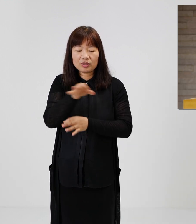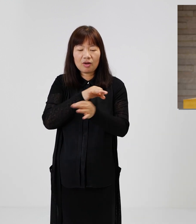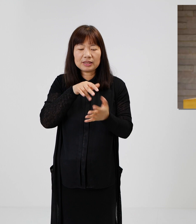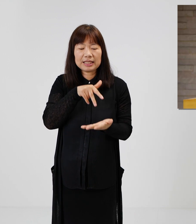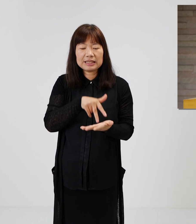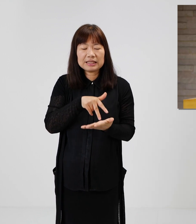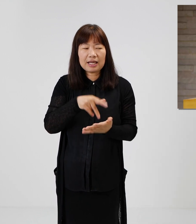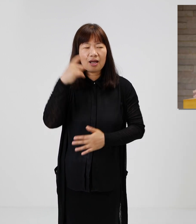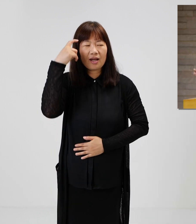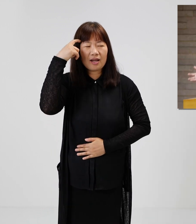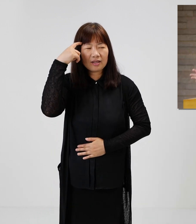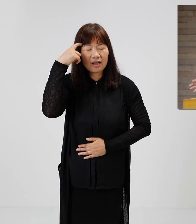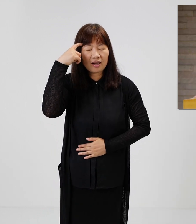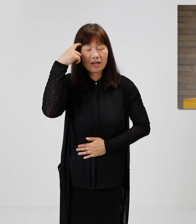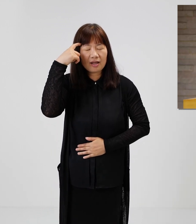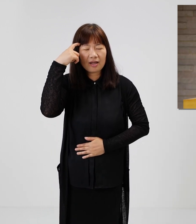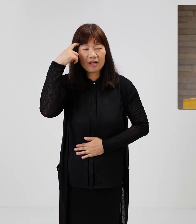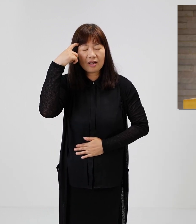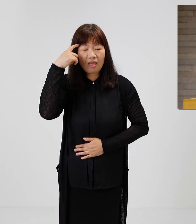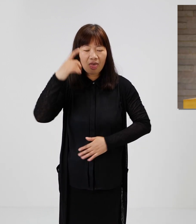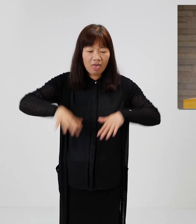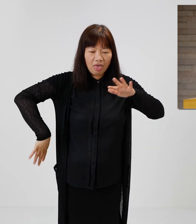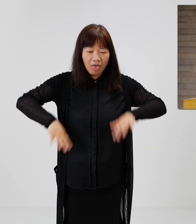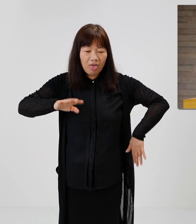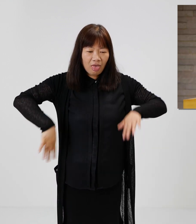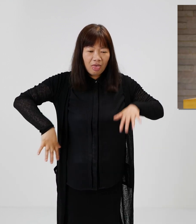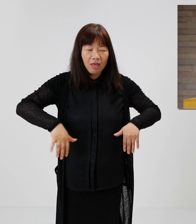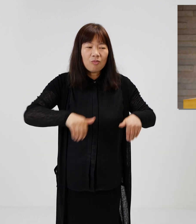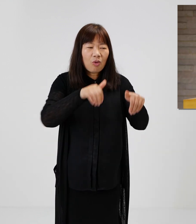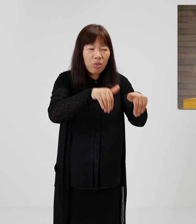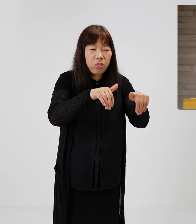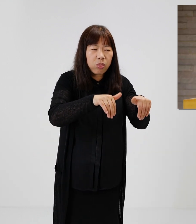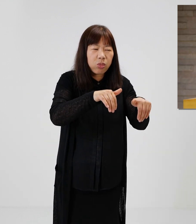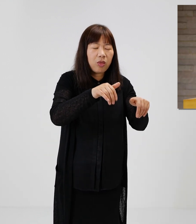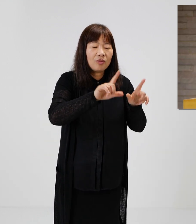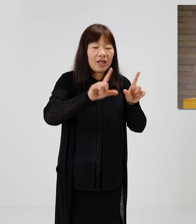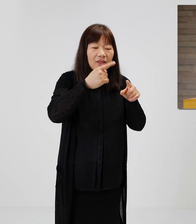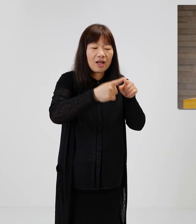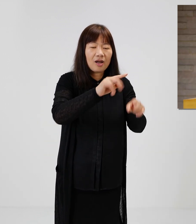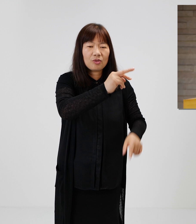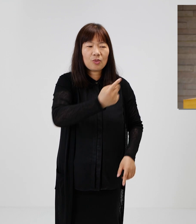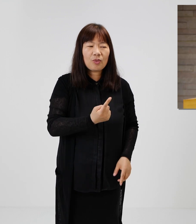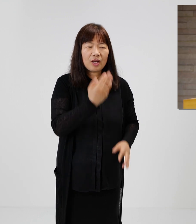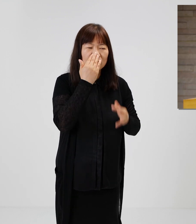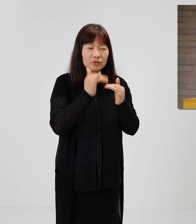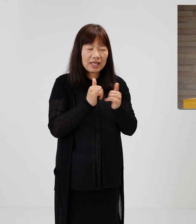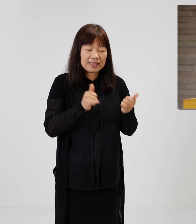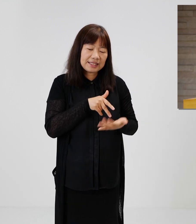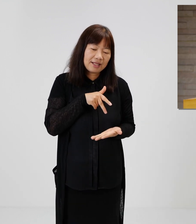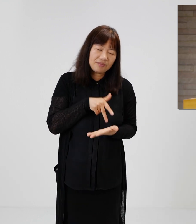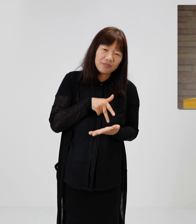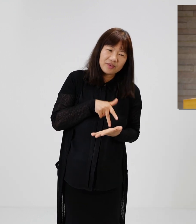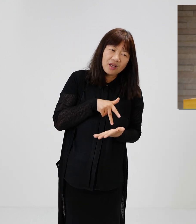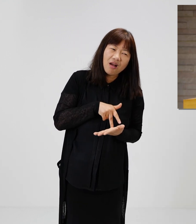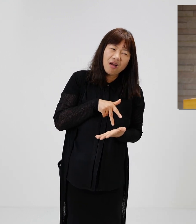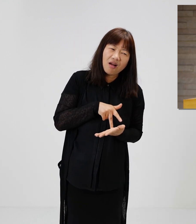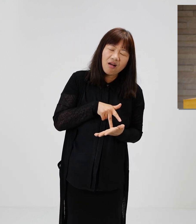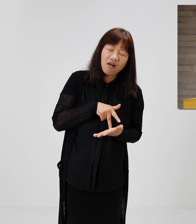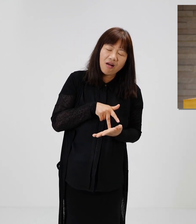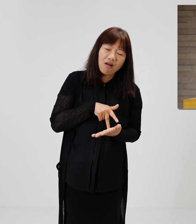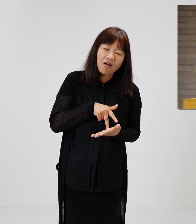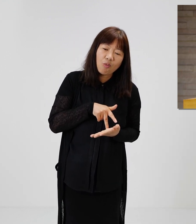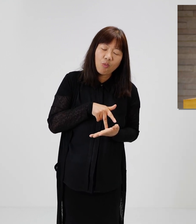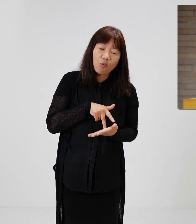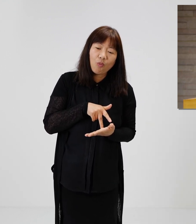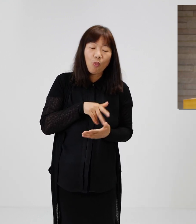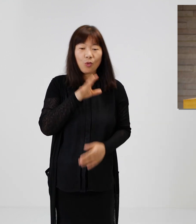측면에서 아무것도 없이 포로 생활하다가 돌아온 유대인들의 입장에서는 이게